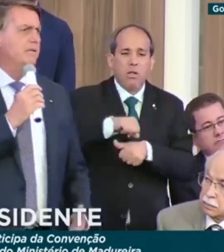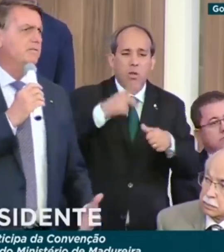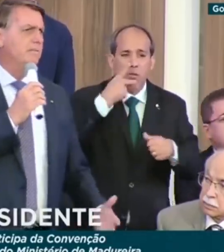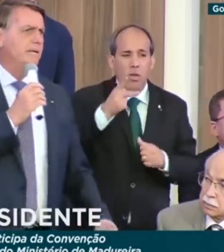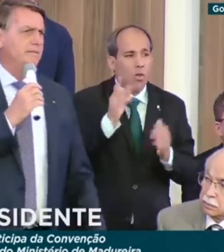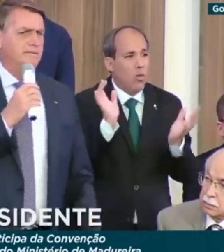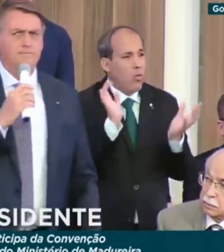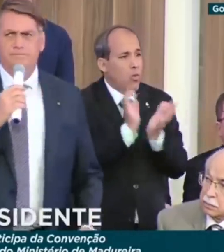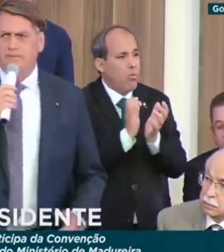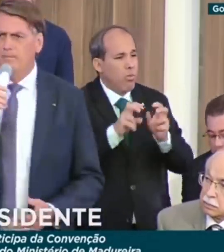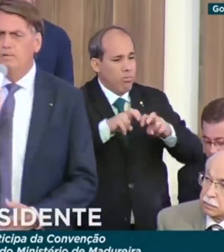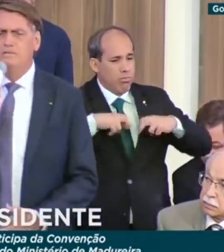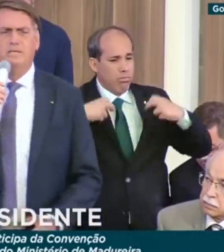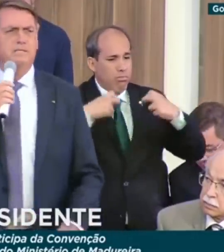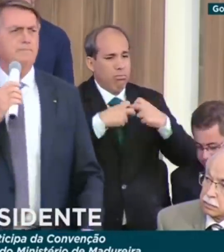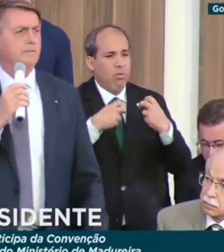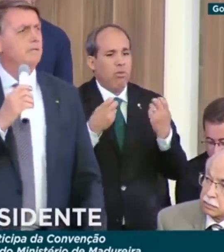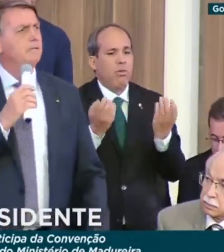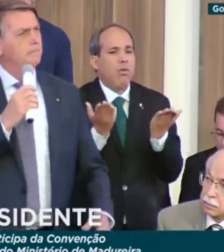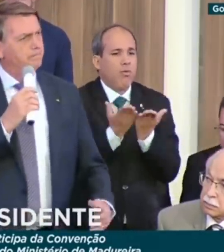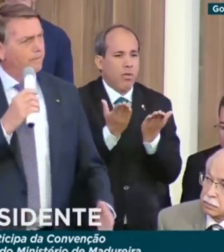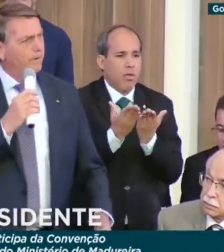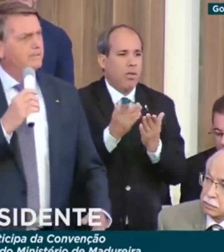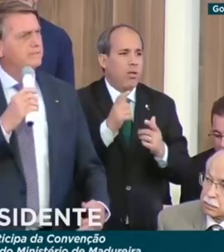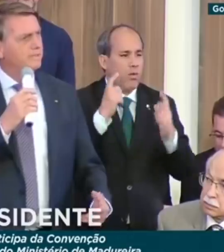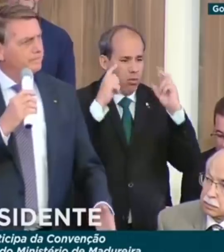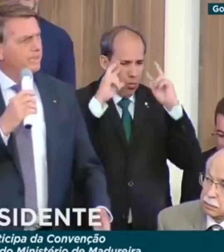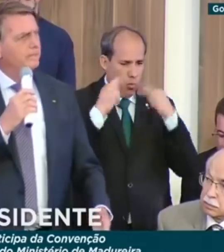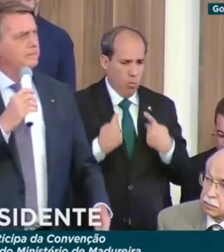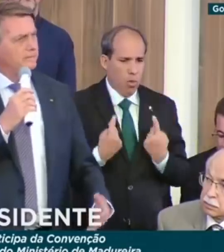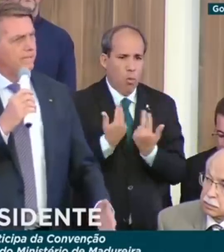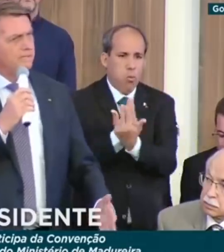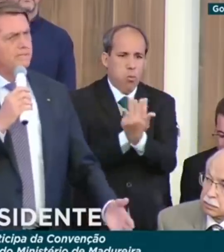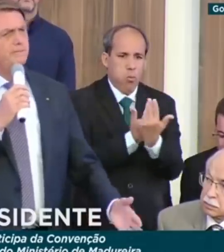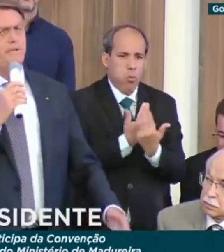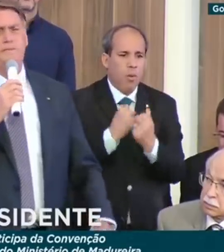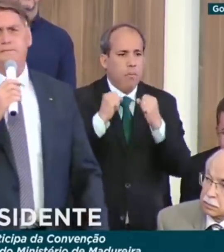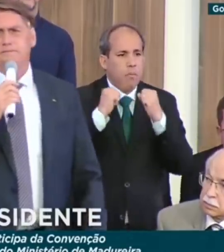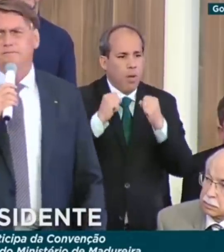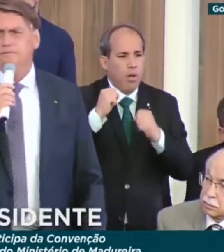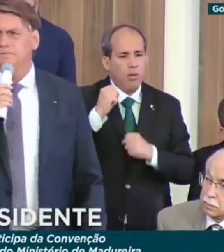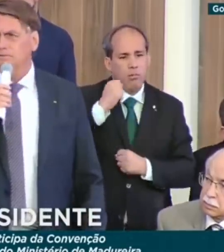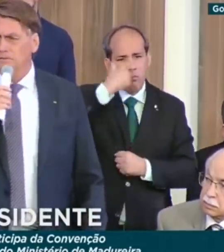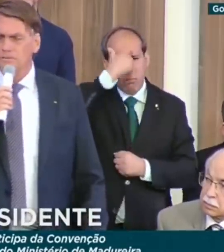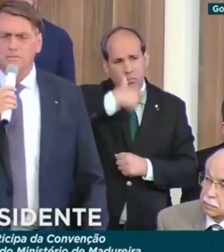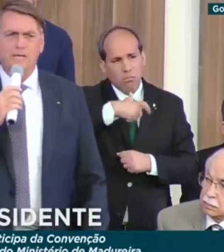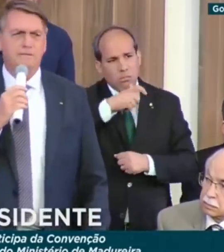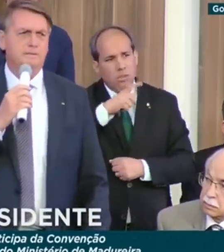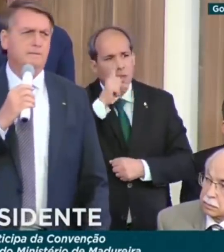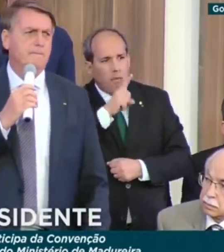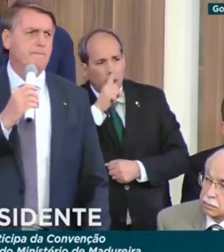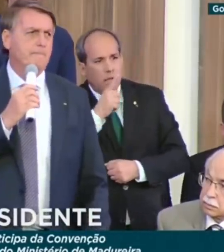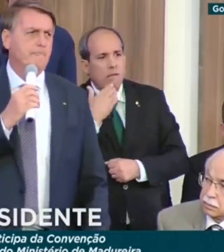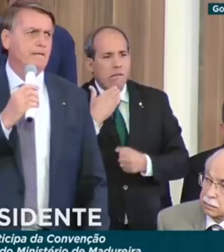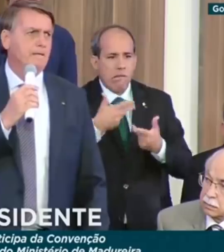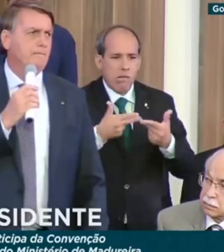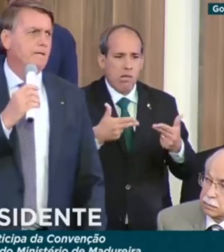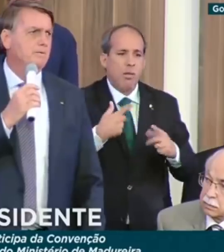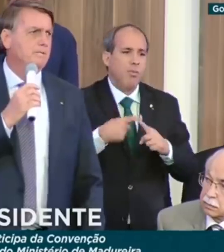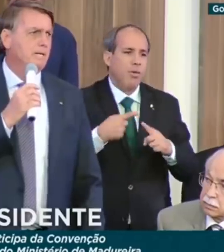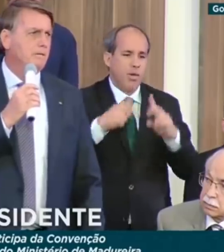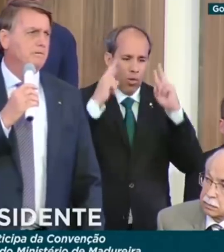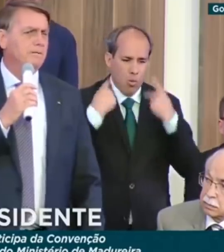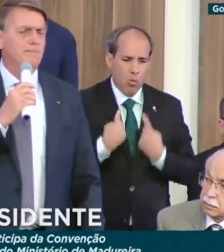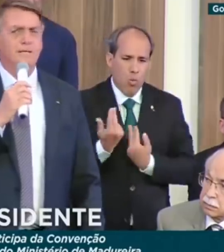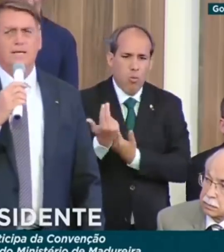são seres humanos, tem muitos aqui, podem também ter seus defeitos, somos humanos, mas